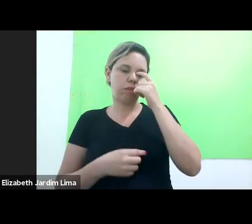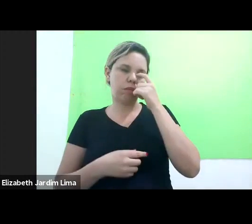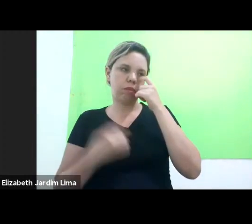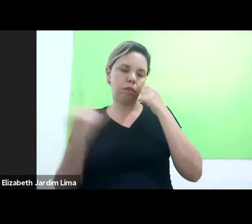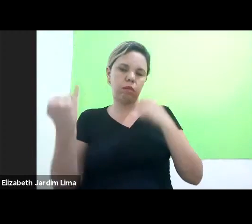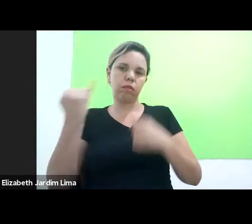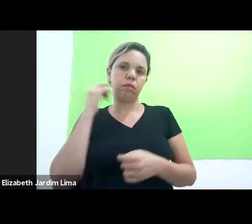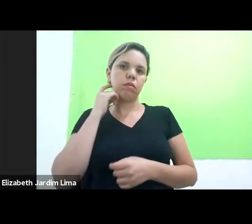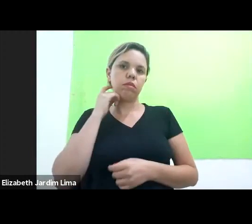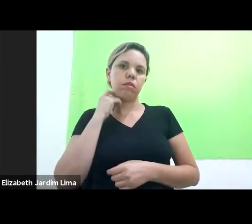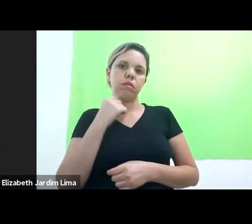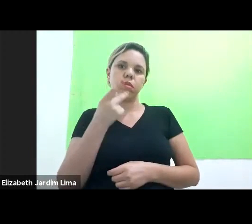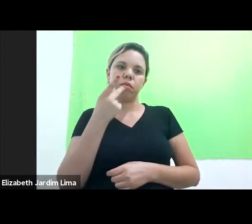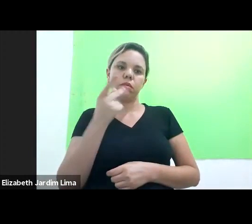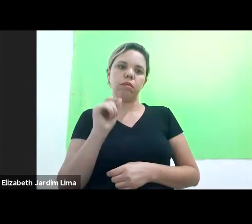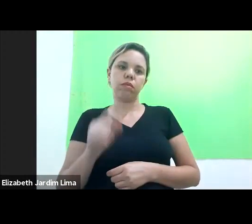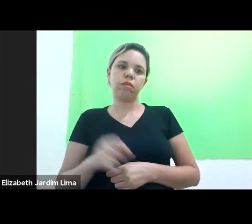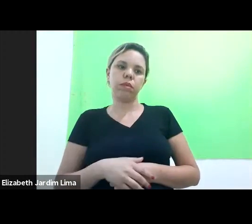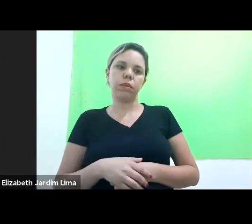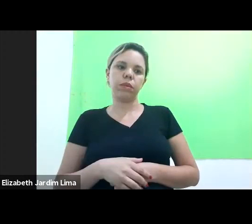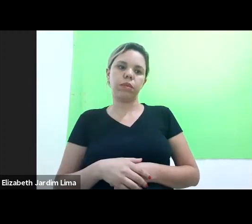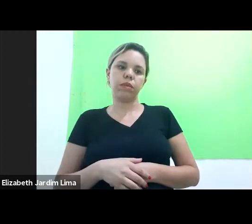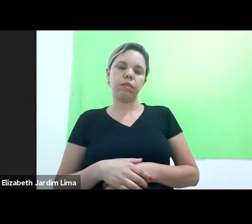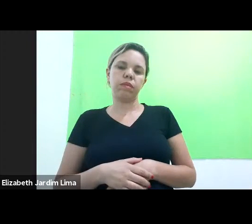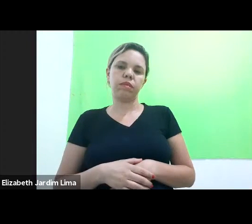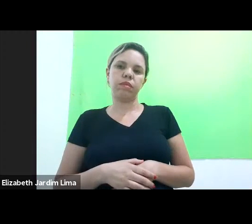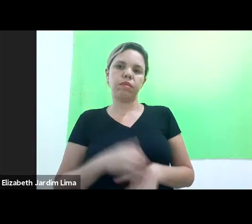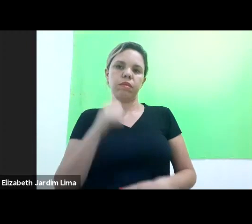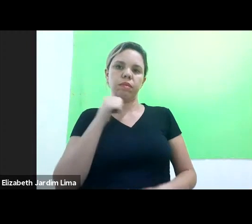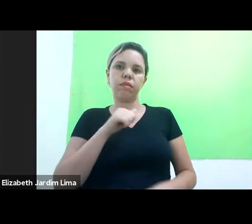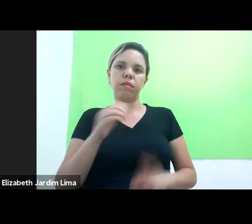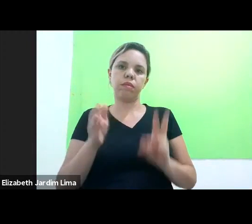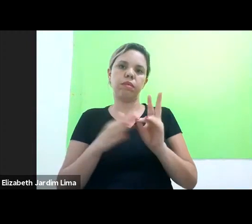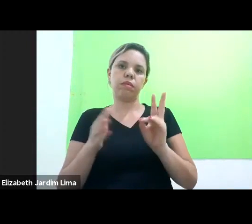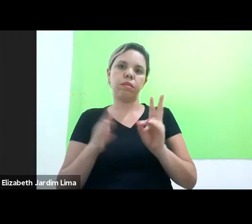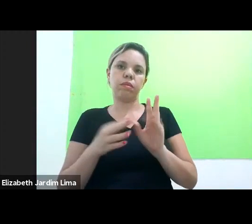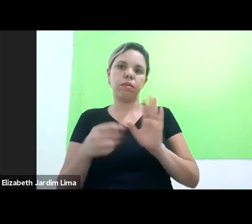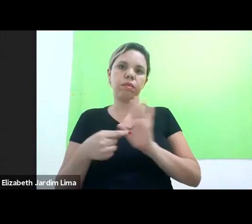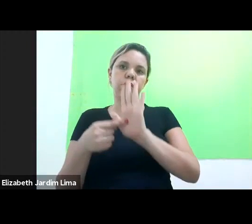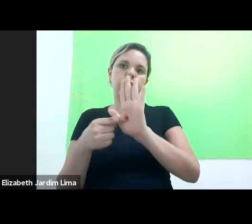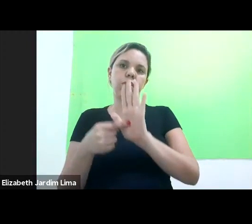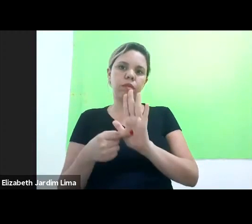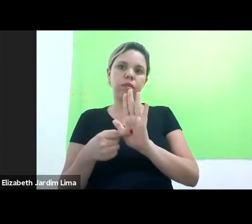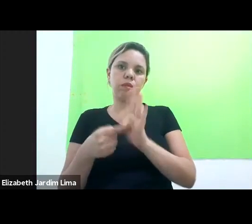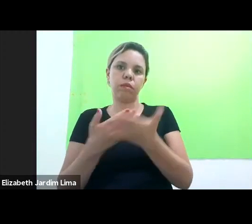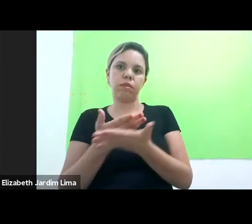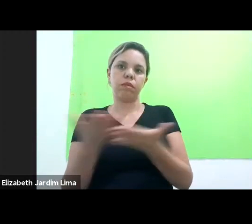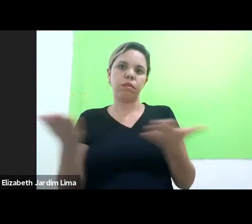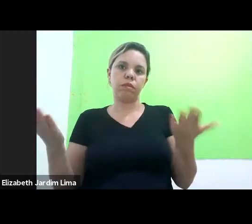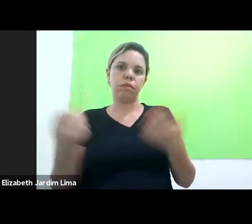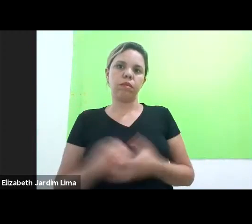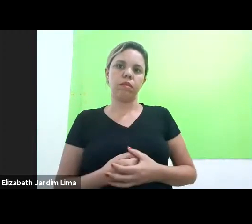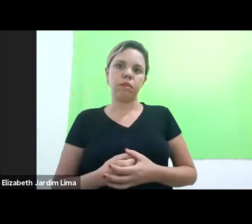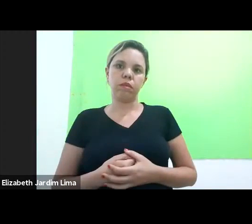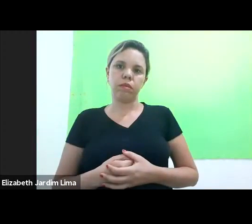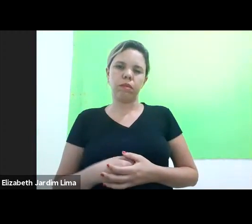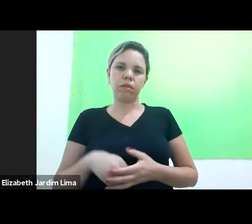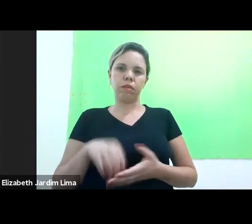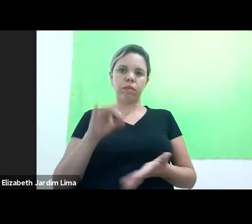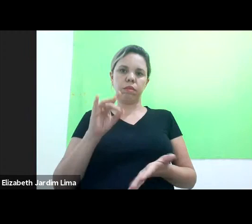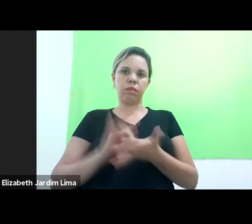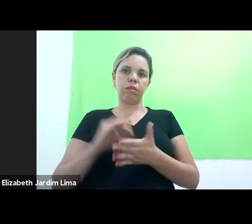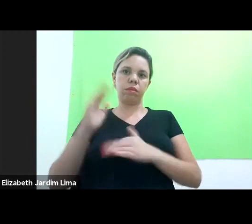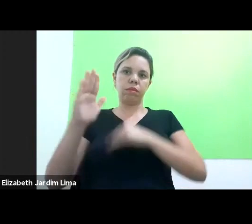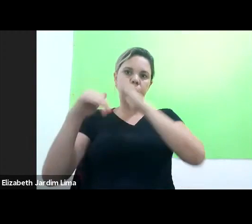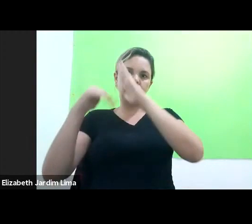importante ressaltar que o que me faz ser uma mulher indígena e me apresentar assim para vocês é o fato que vai muito